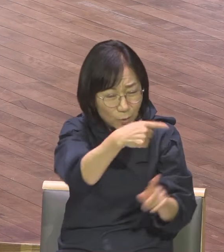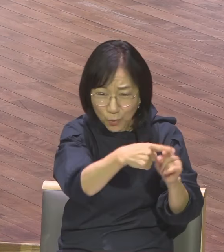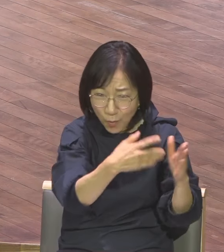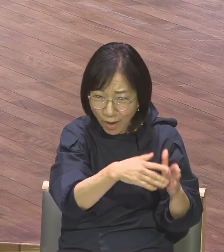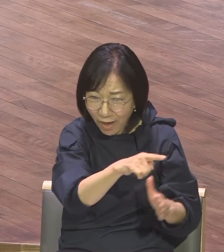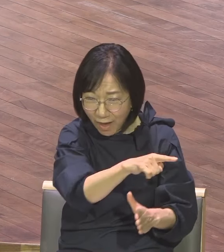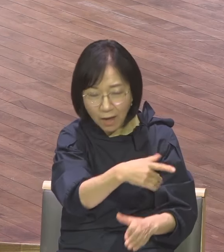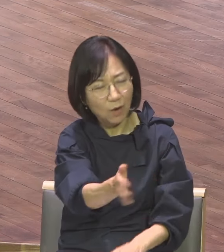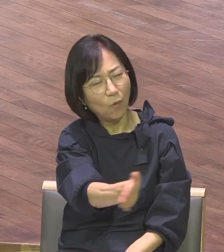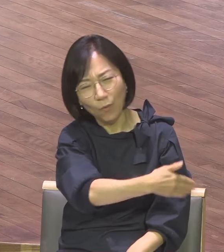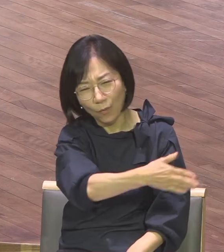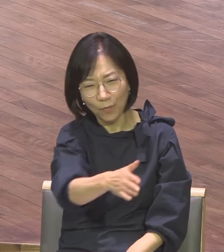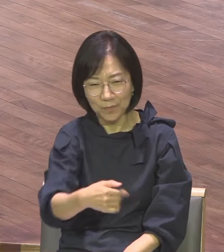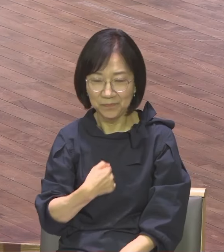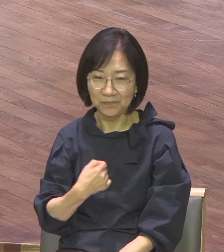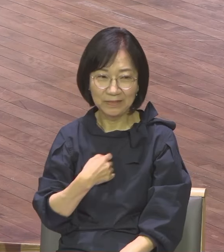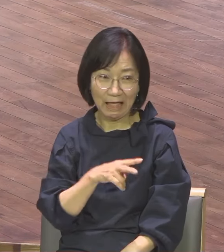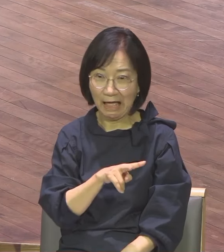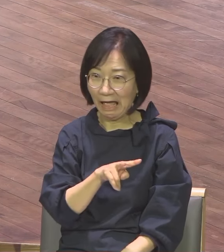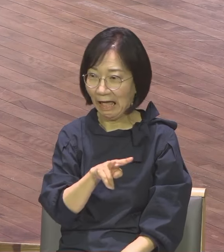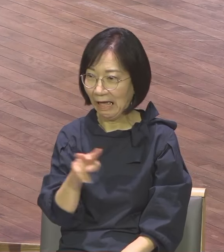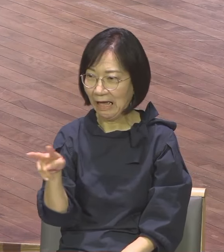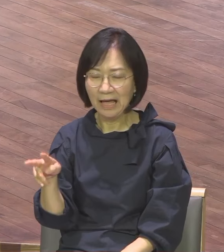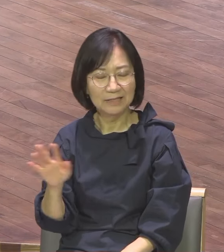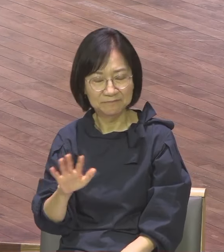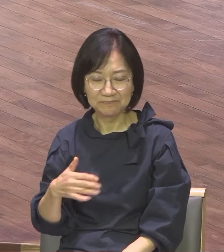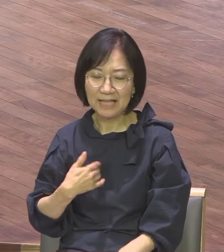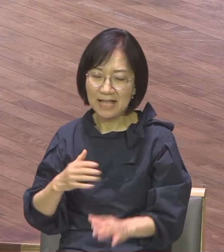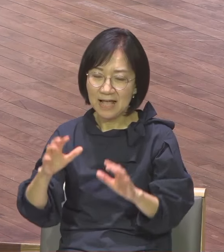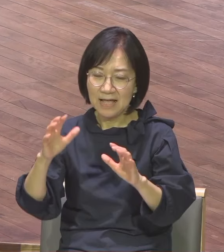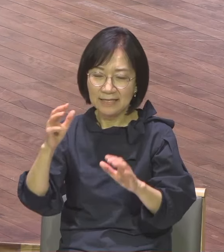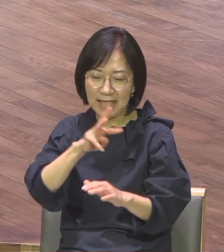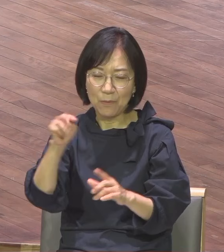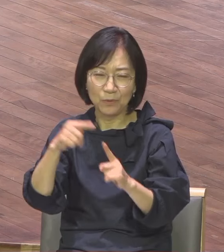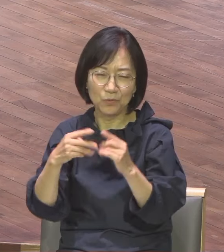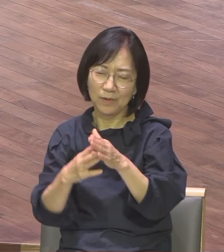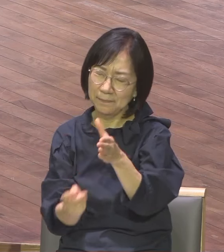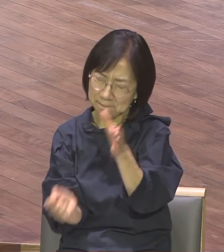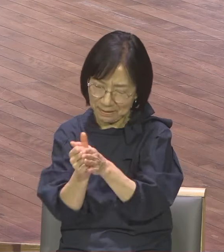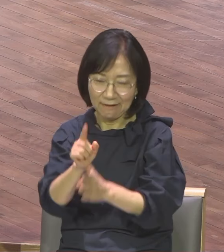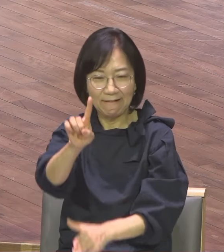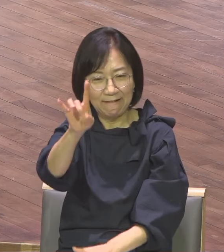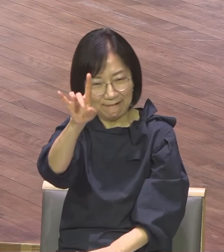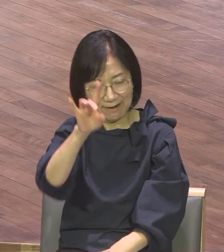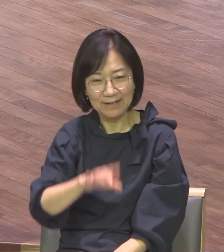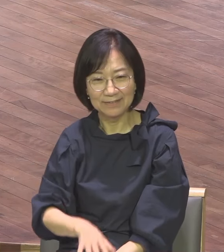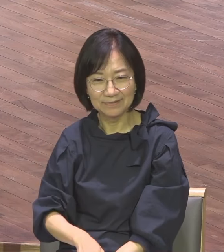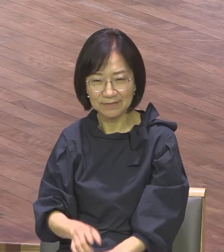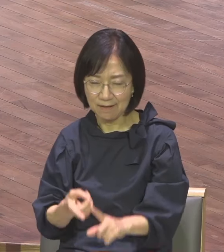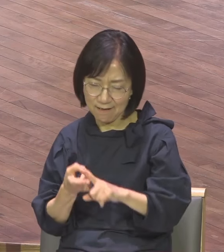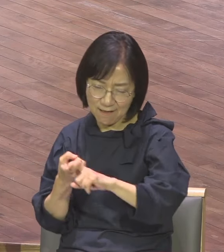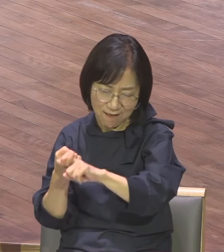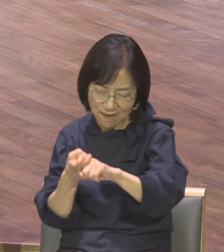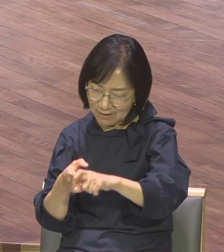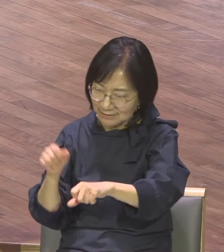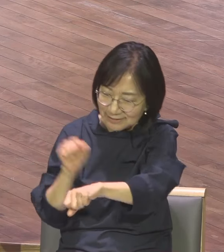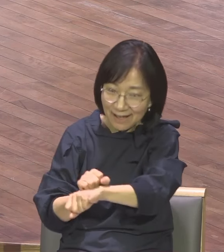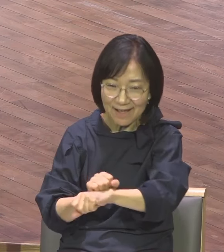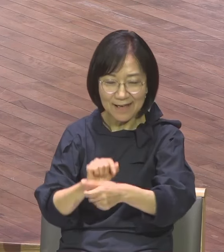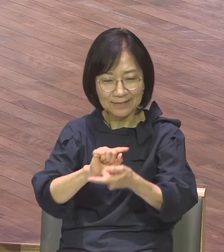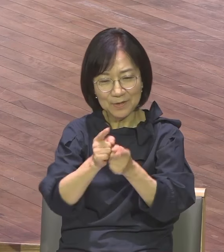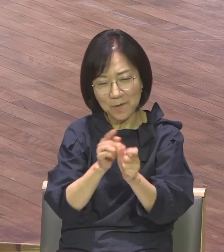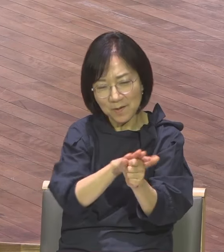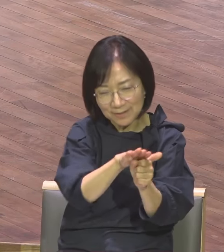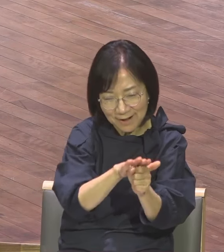전 세계 교회를 알잖아요. 다른 방 안에도 마찬가지예요. 우리 교회처럼 이렇게 참 서로